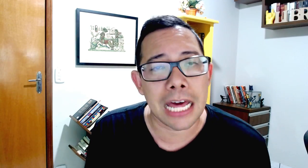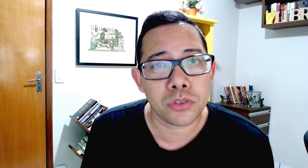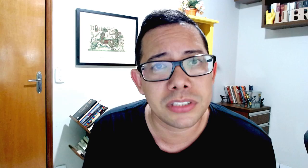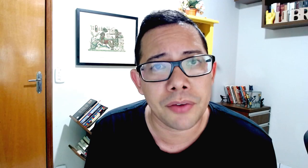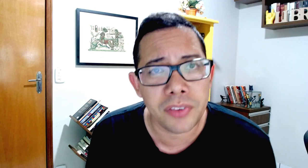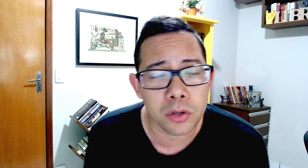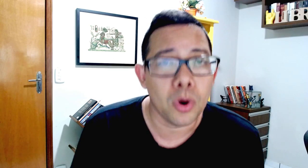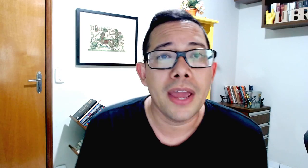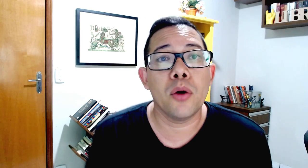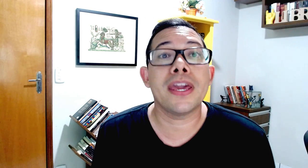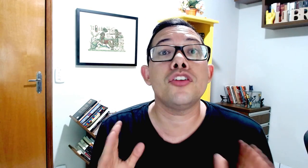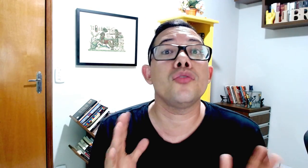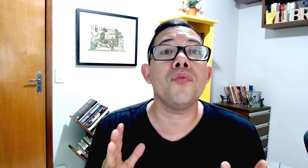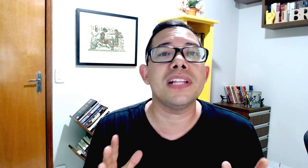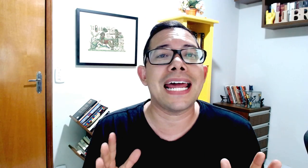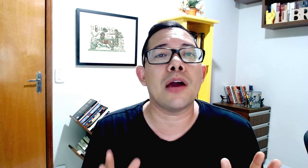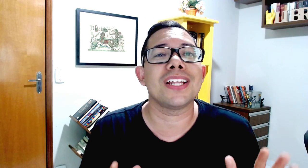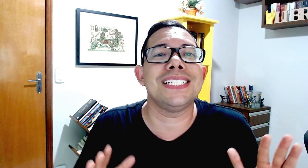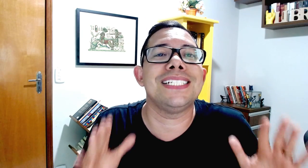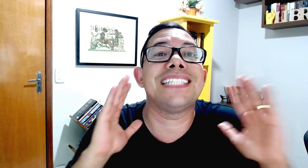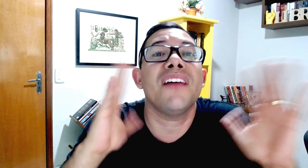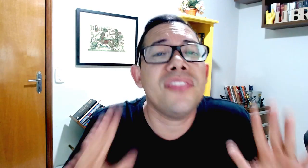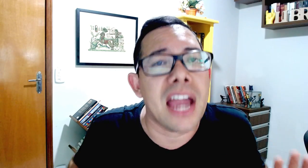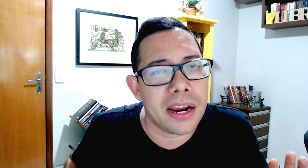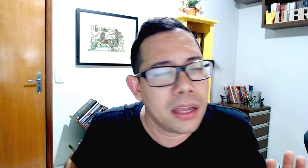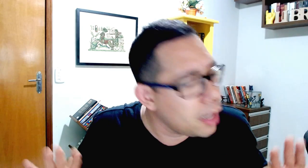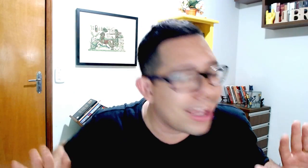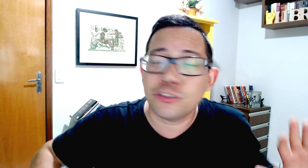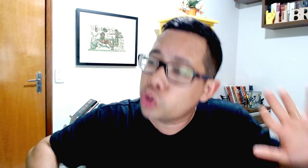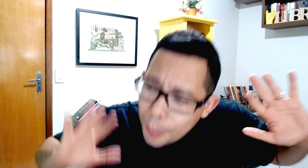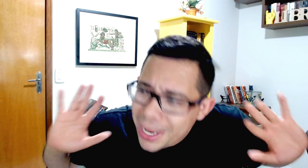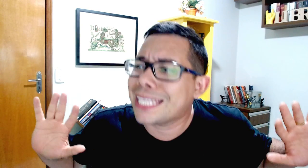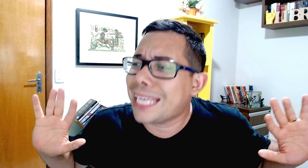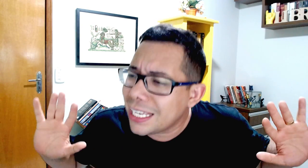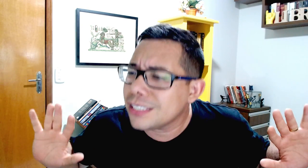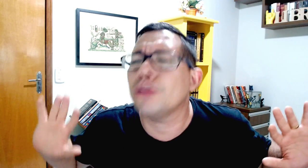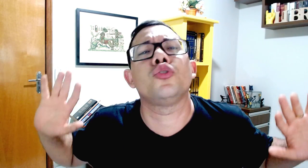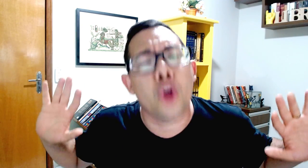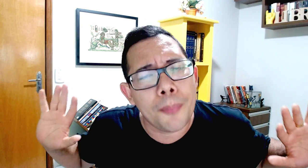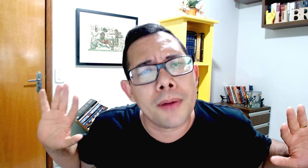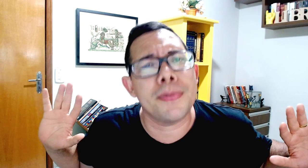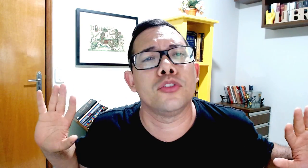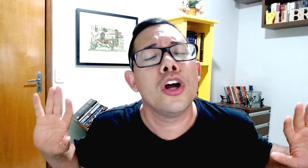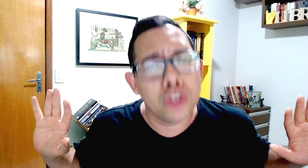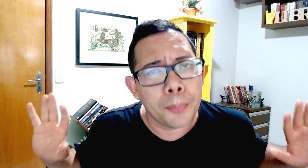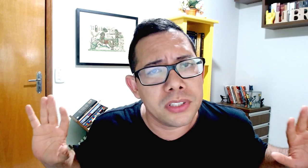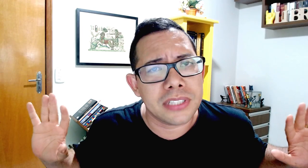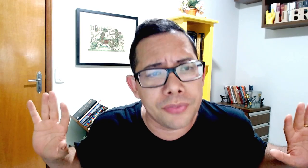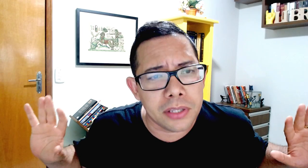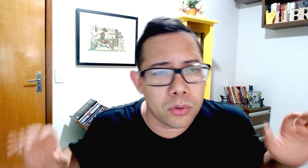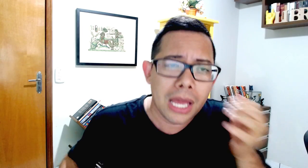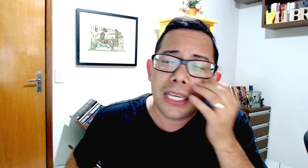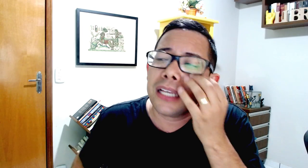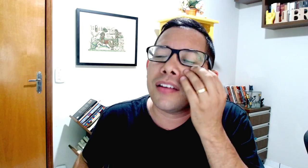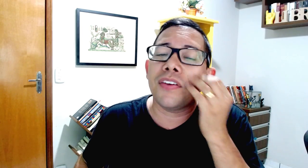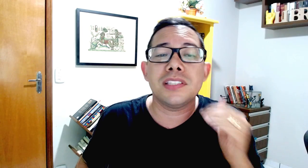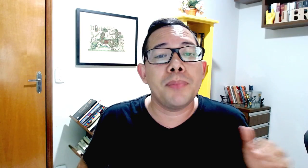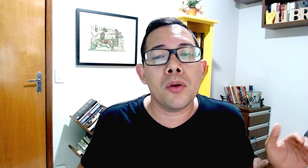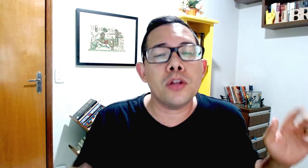aceitar o desafio eu quero te convidar agora desafiar Não é só para quem não topa mental desafio que vai fazer